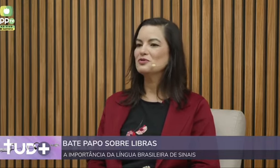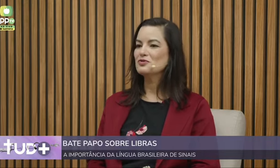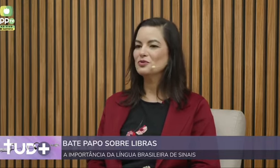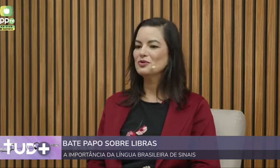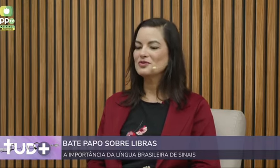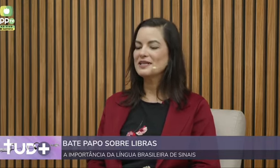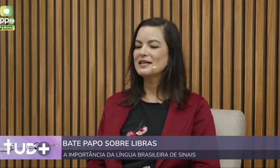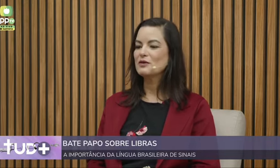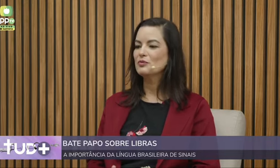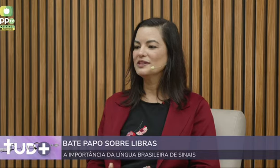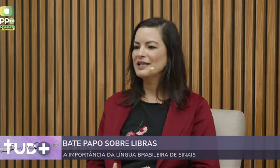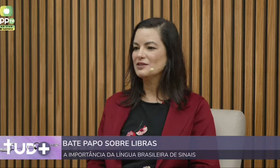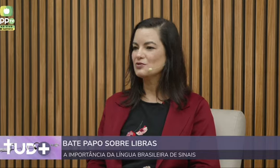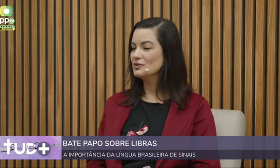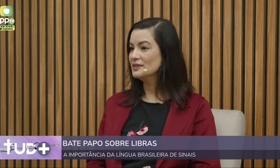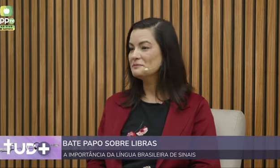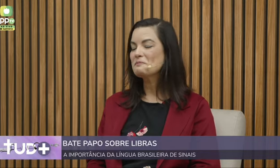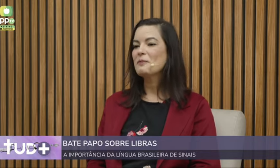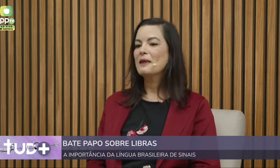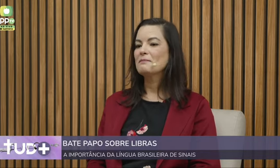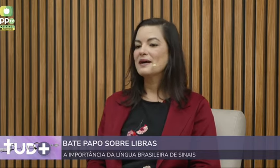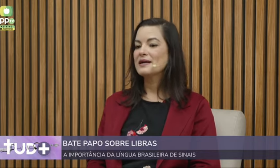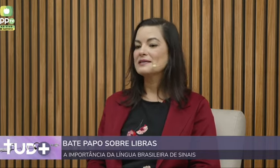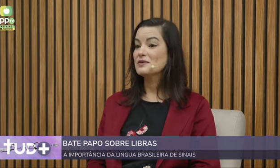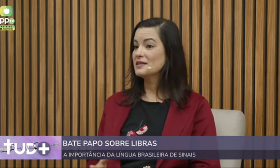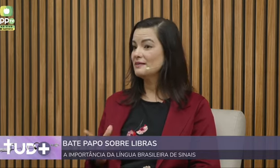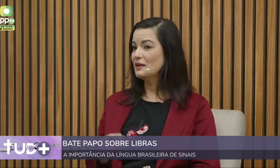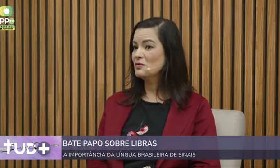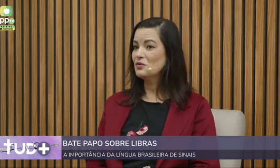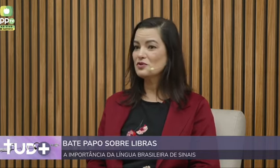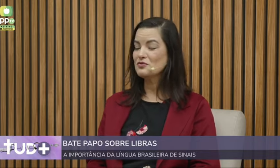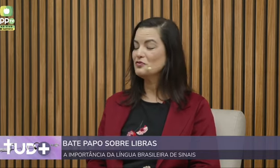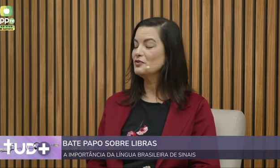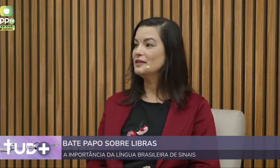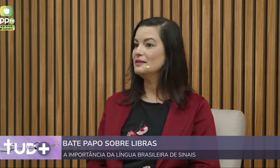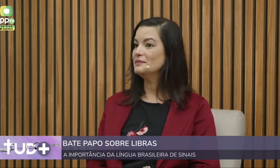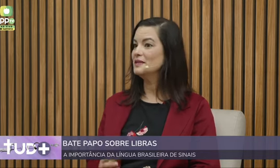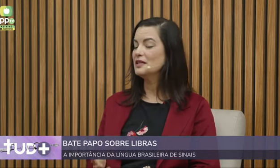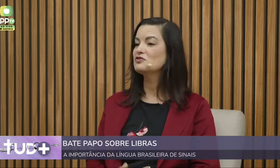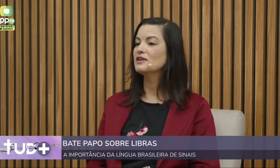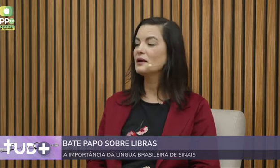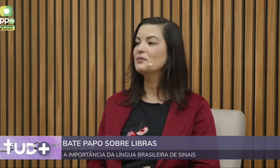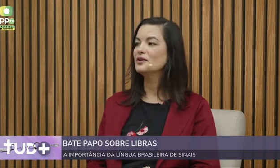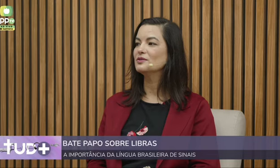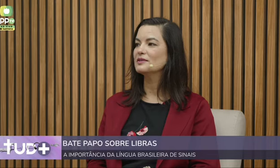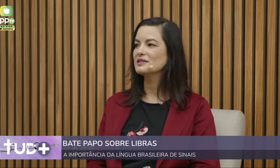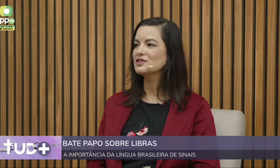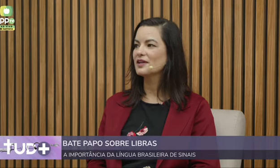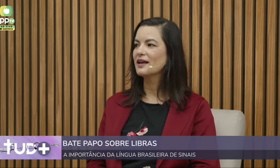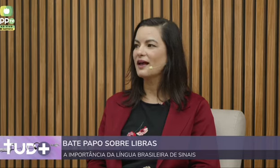dos surdos, né? A comunidade surda. Mas eu aceitei o curso, fui e me identifiquei muito assim que cheguei